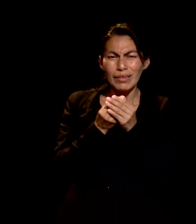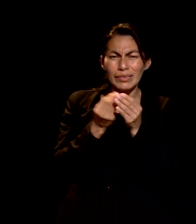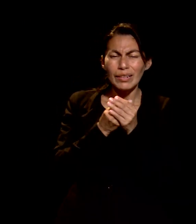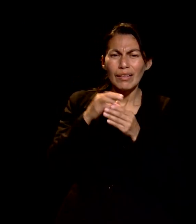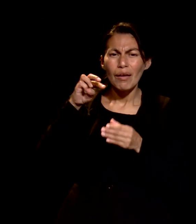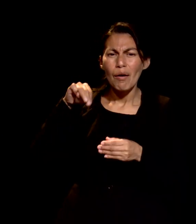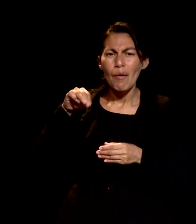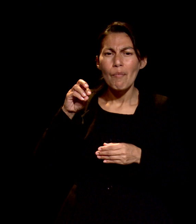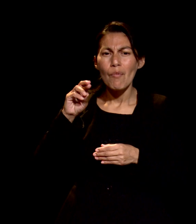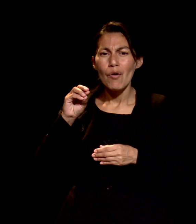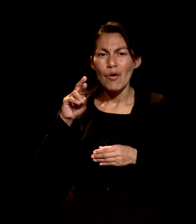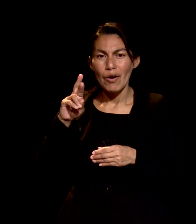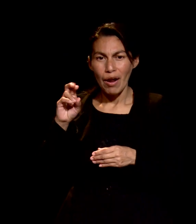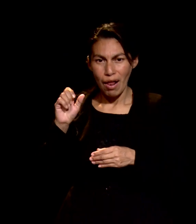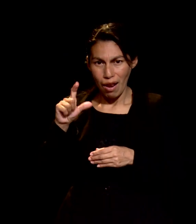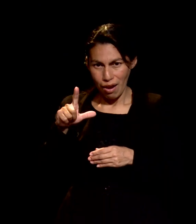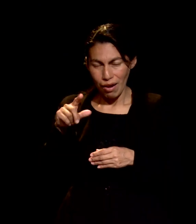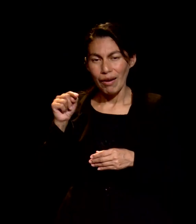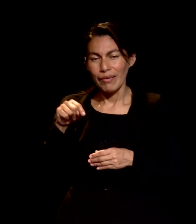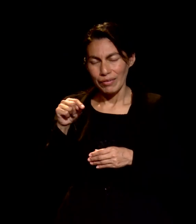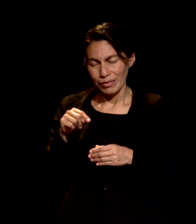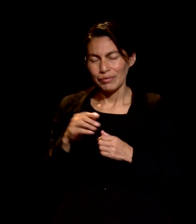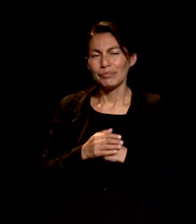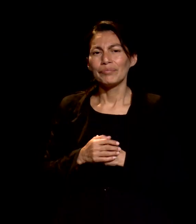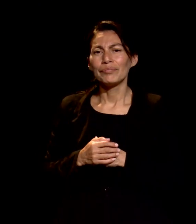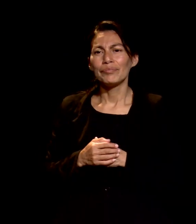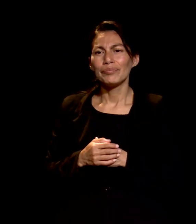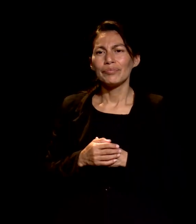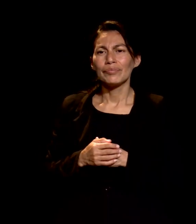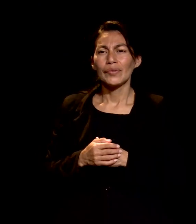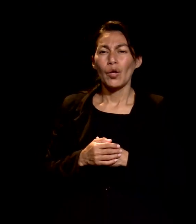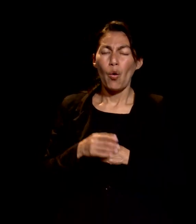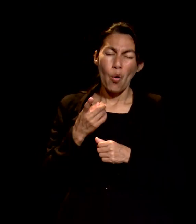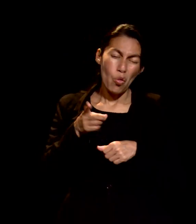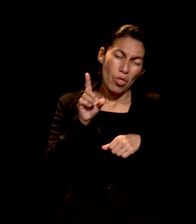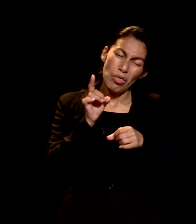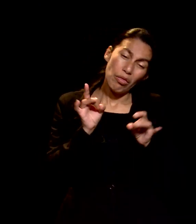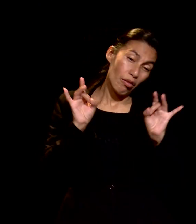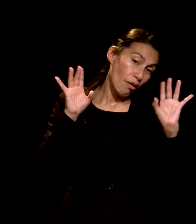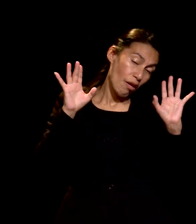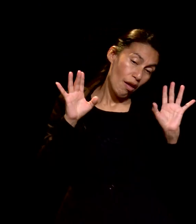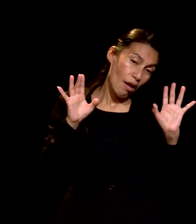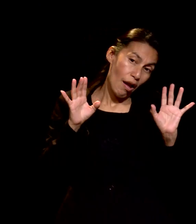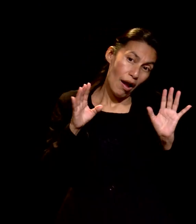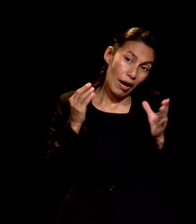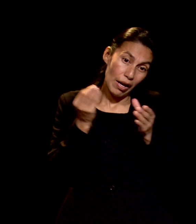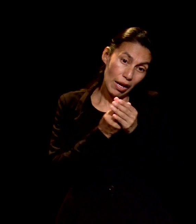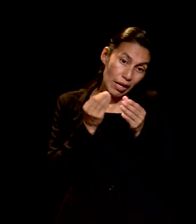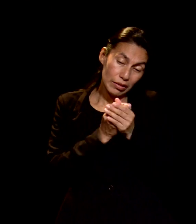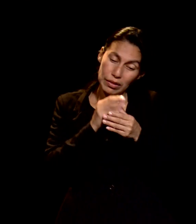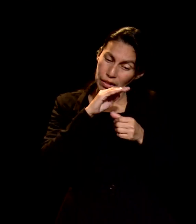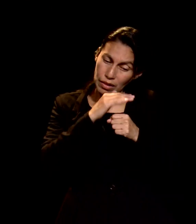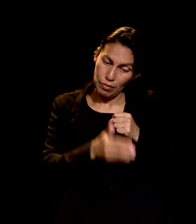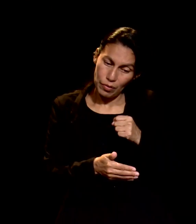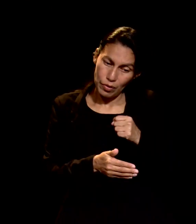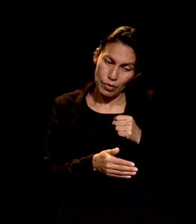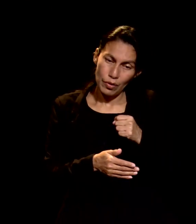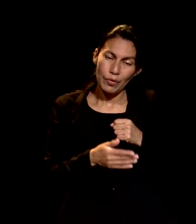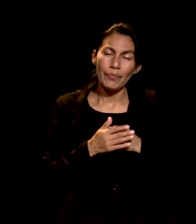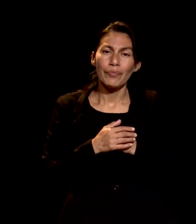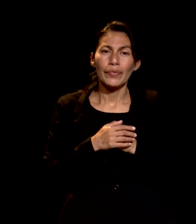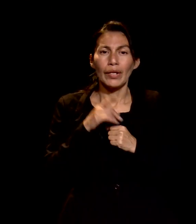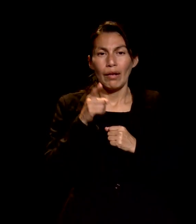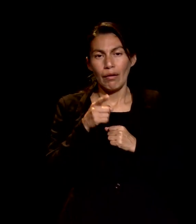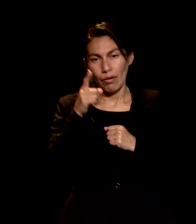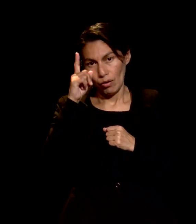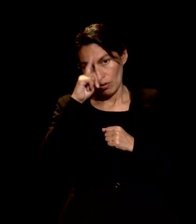Y allí en uno de esos días al finalizar la clase él dijo a manera de consejo